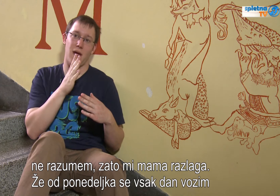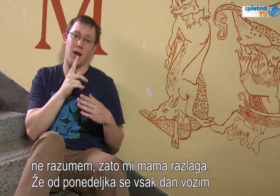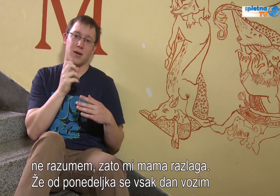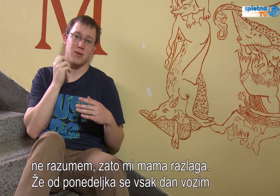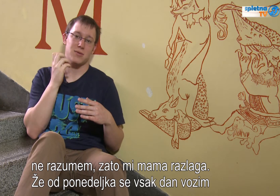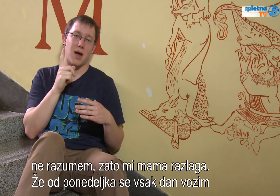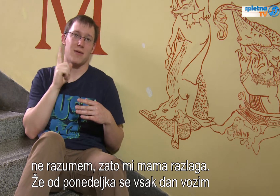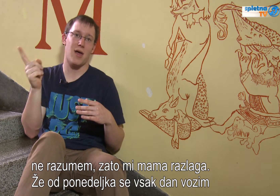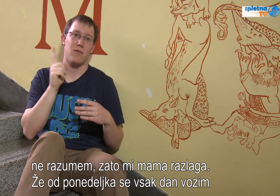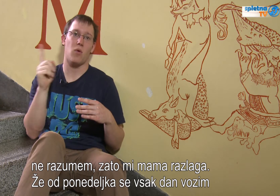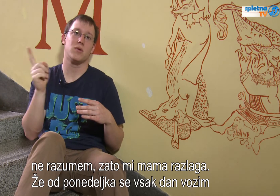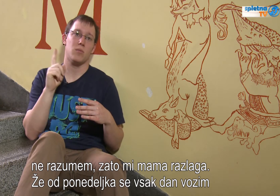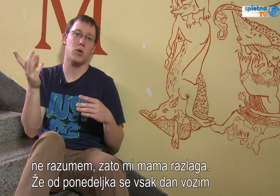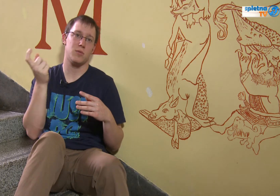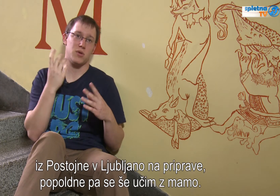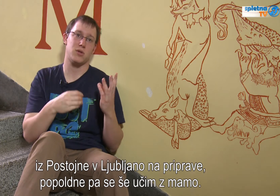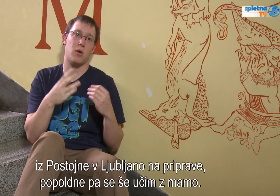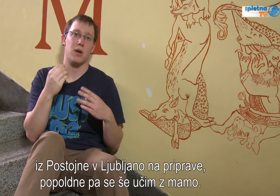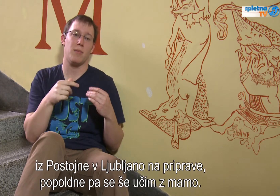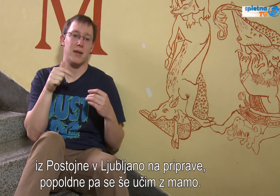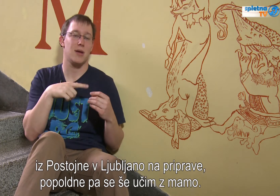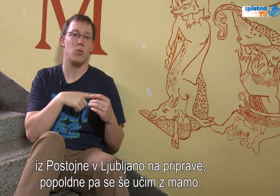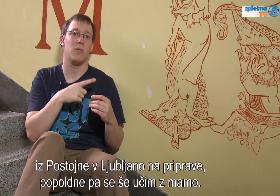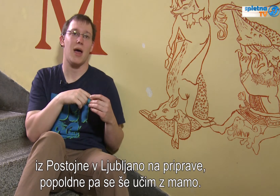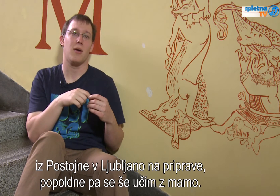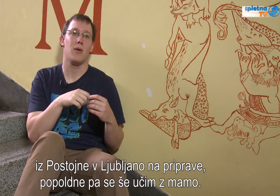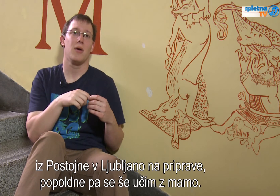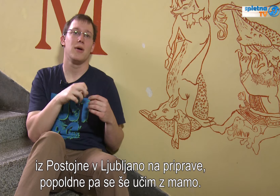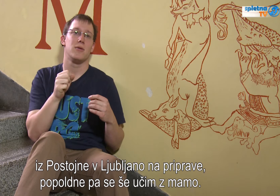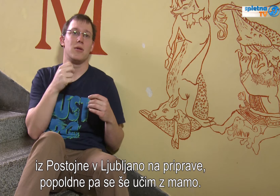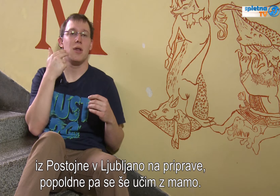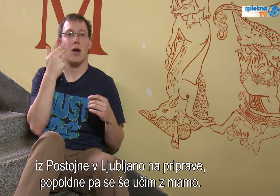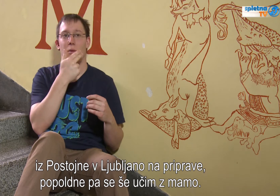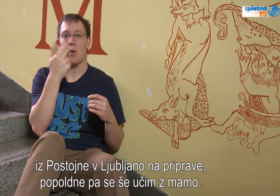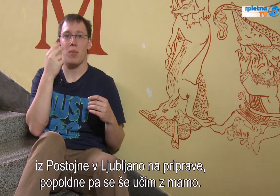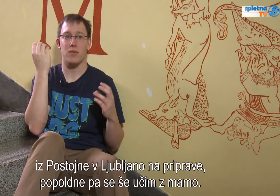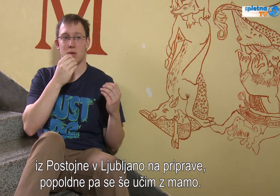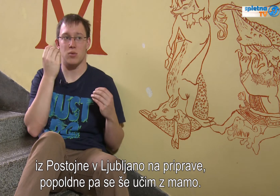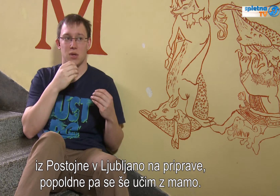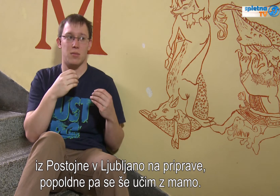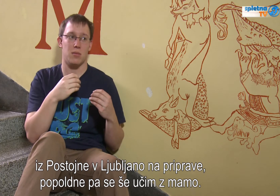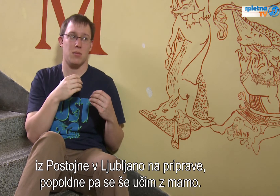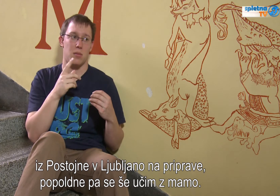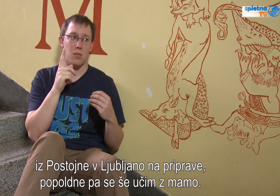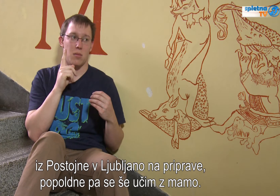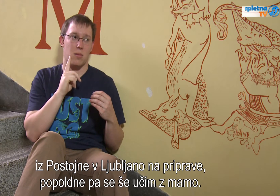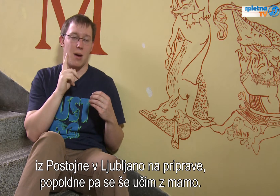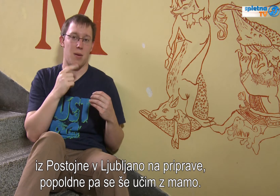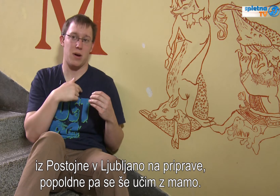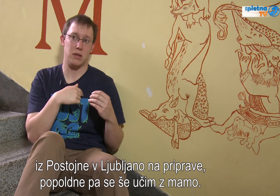ponedeljka se vsak dan vozim iz Postojne, pa sem v Ljubljano, zato da lahko popoldne se učim mama pa jaz.